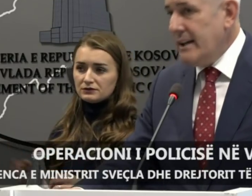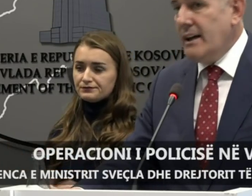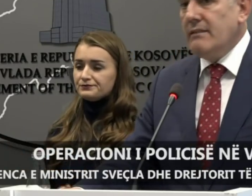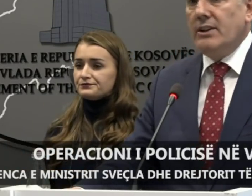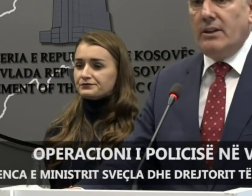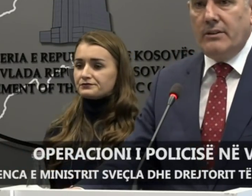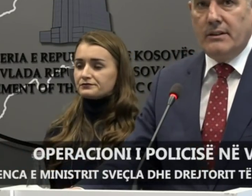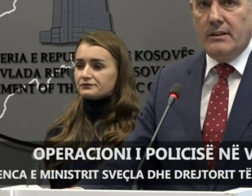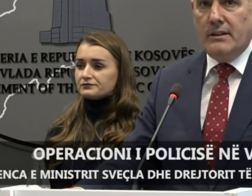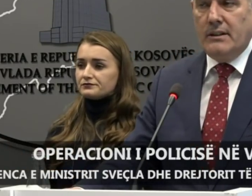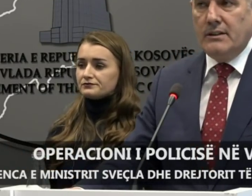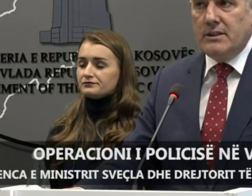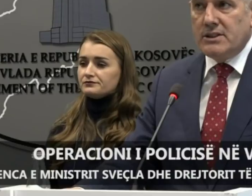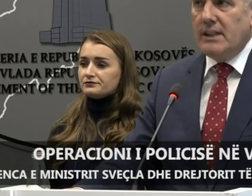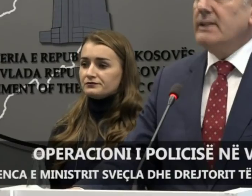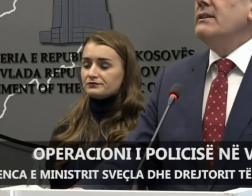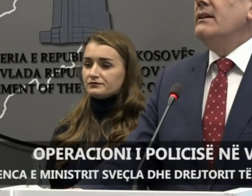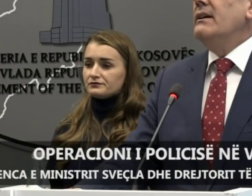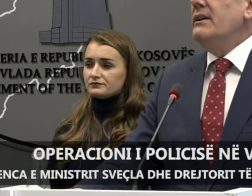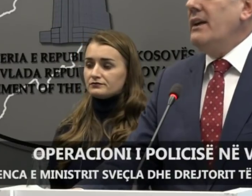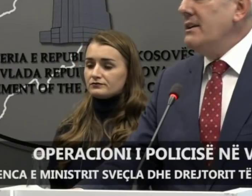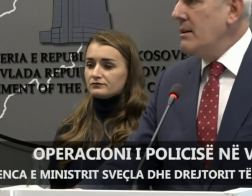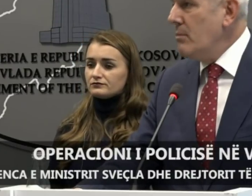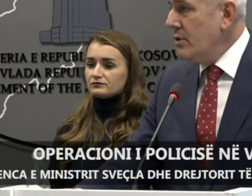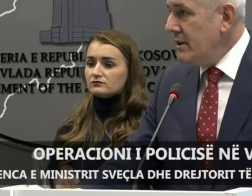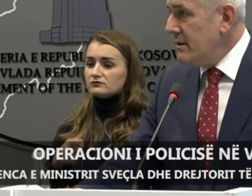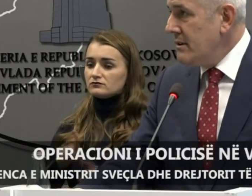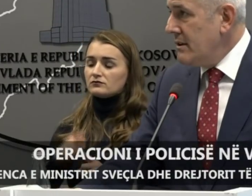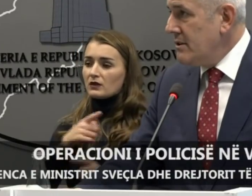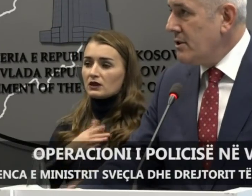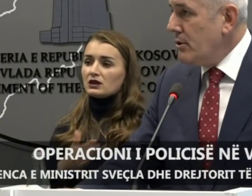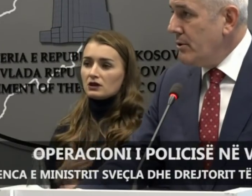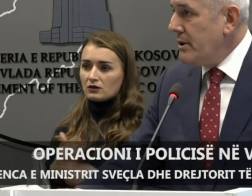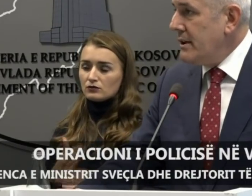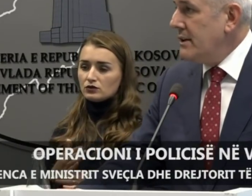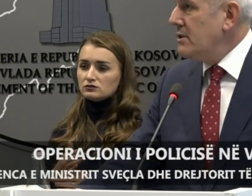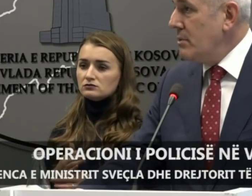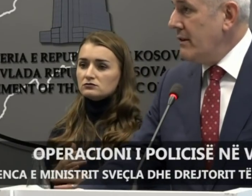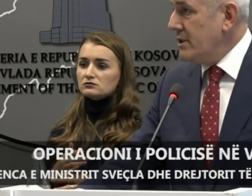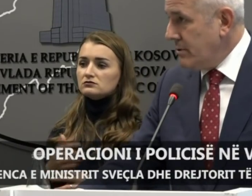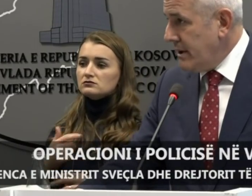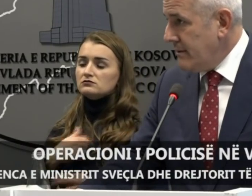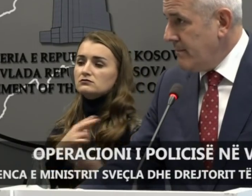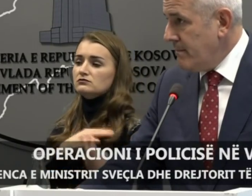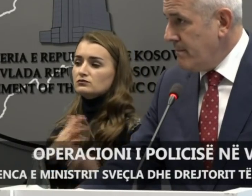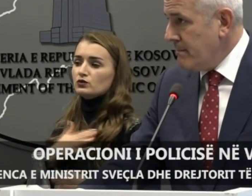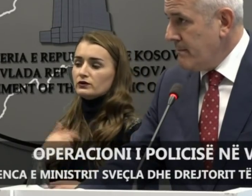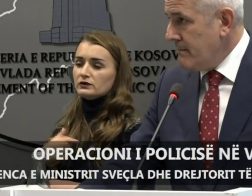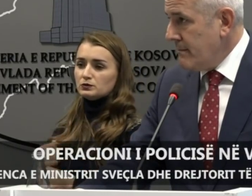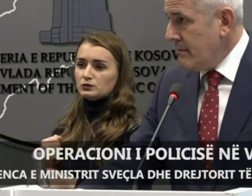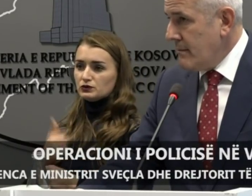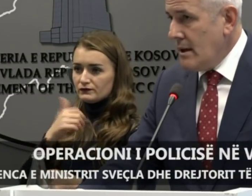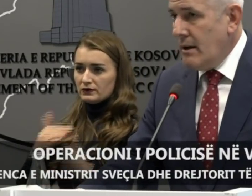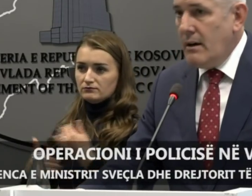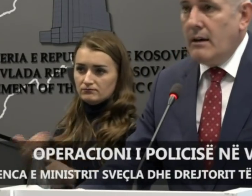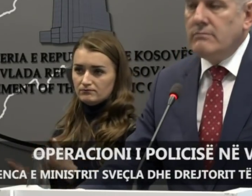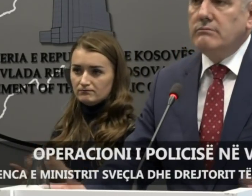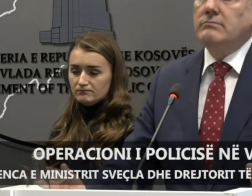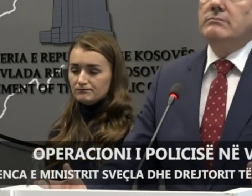të aleatëve tonë të cilët na ndihmojnë në kryerjen e detyrave tona.